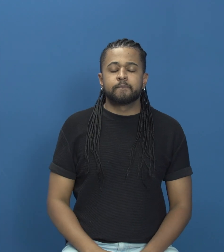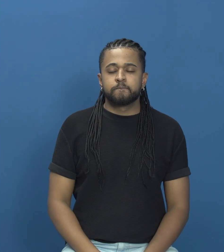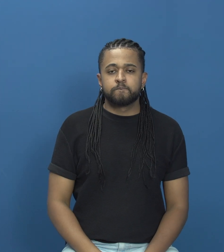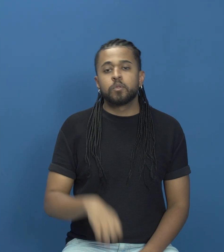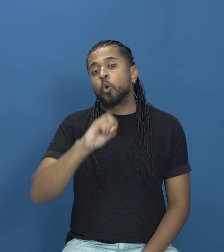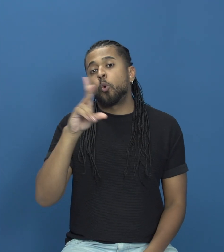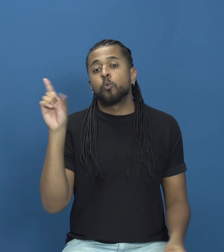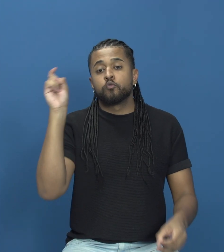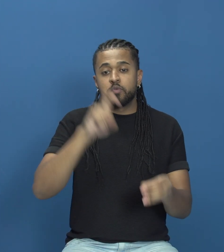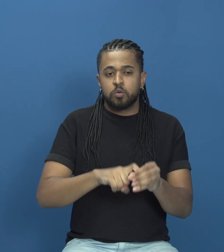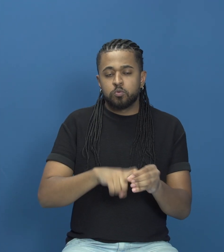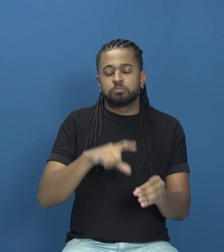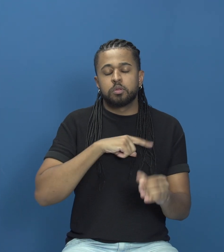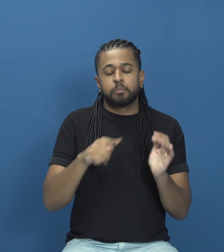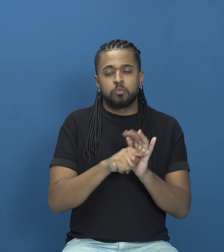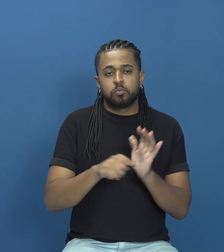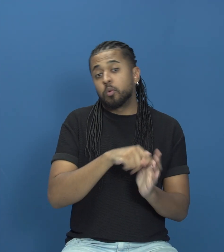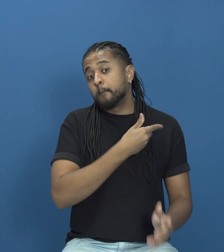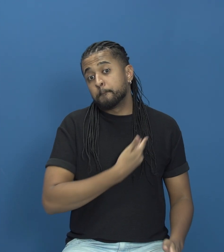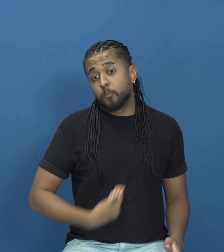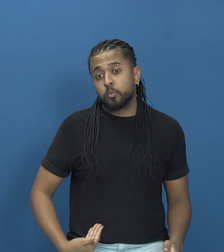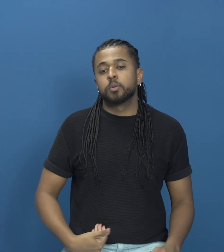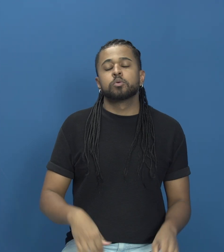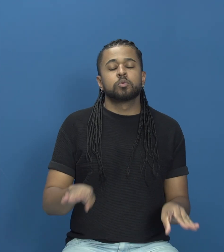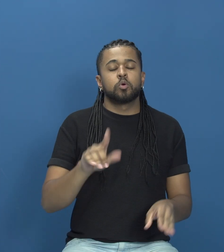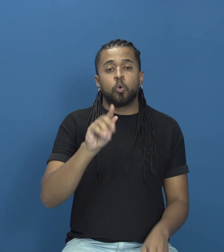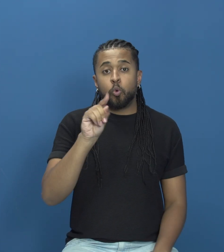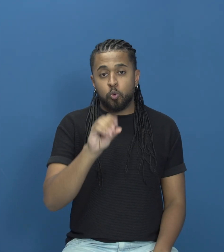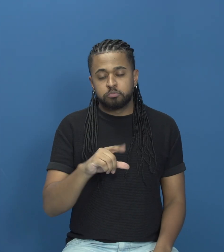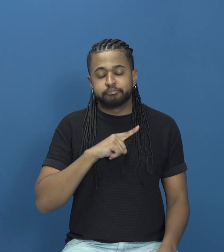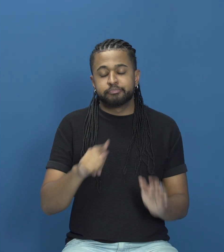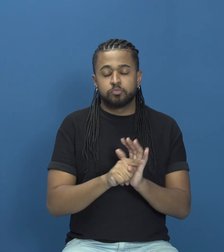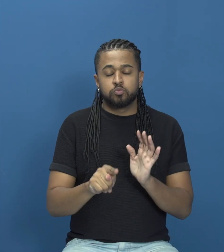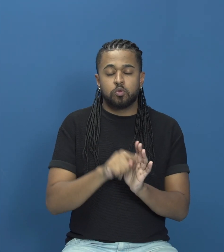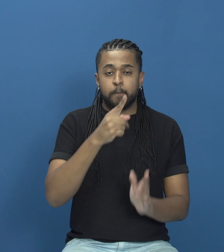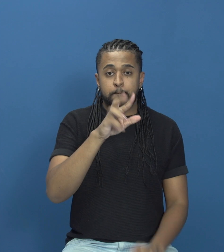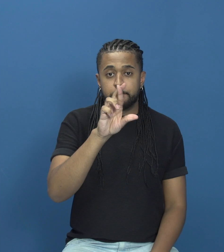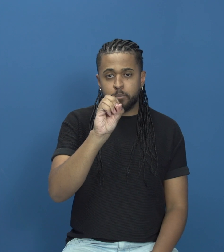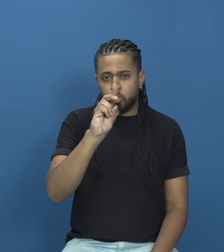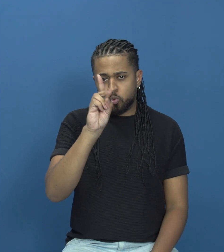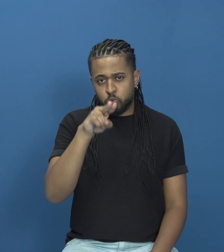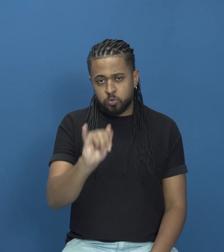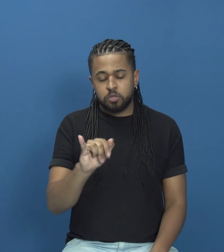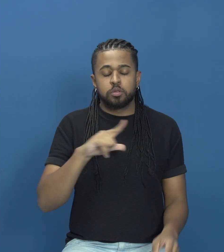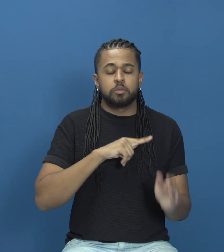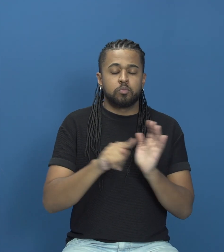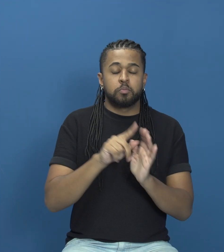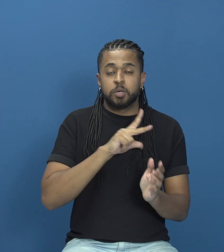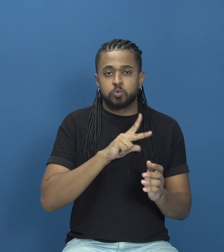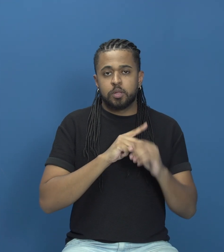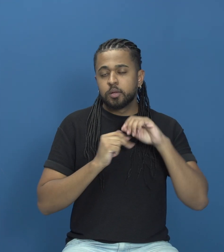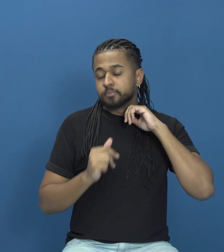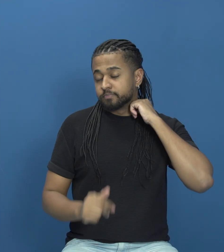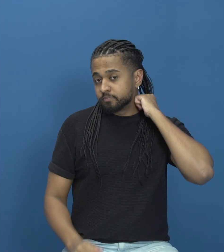ou vínculo com uma instituição de ensino público e o gozo de benefícios do ProUni em instituição